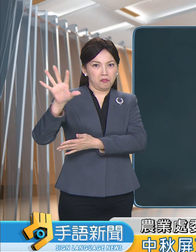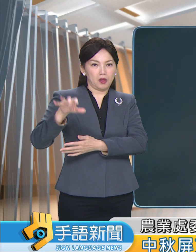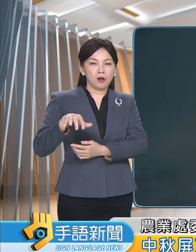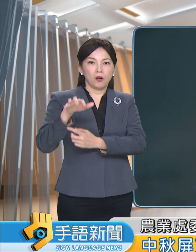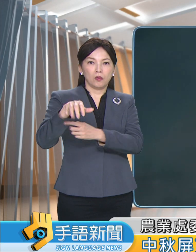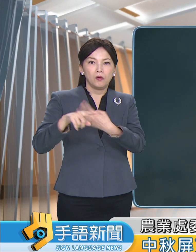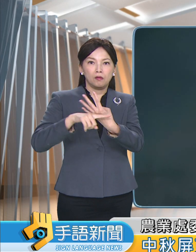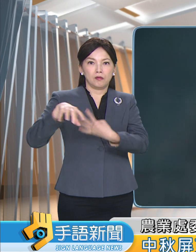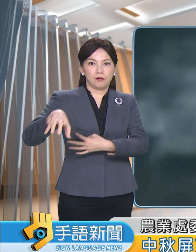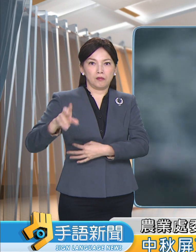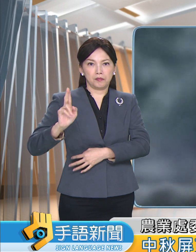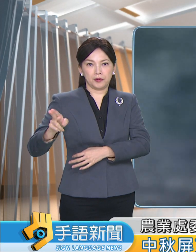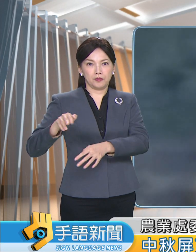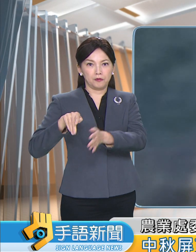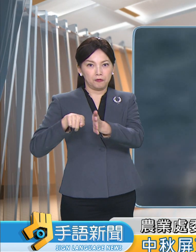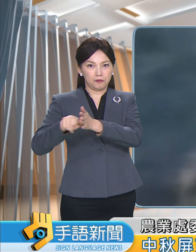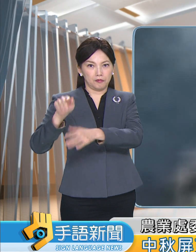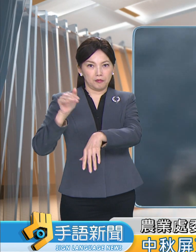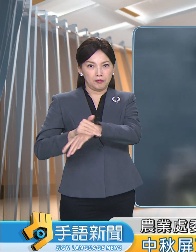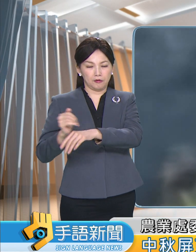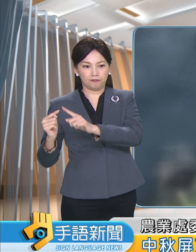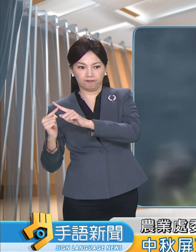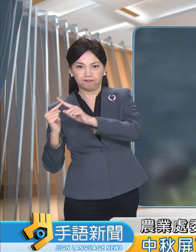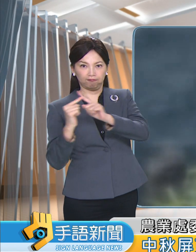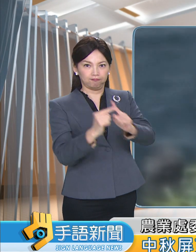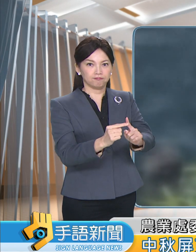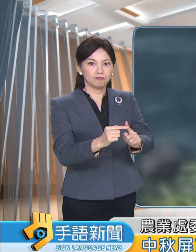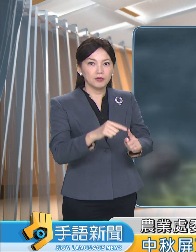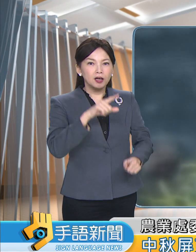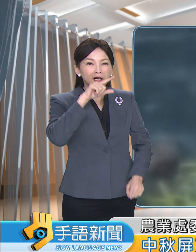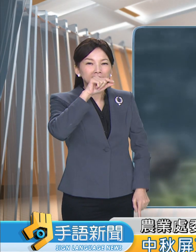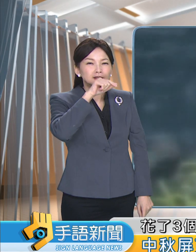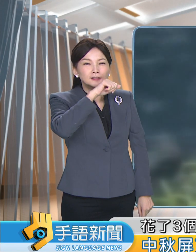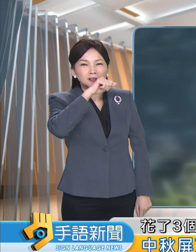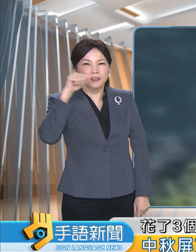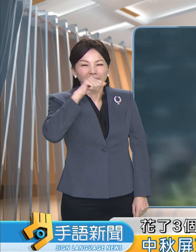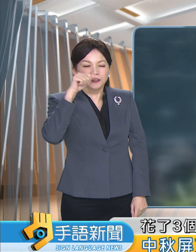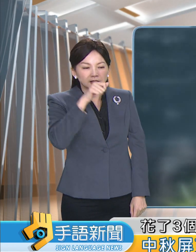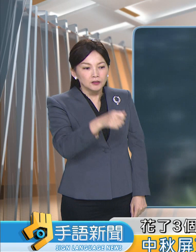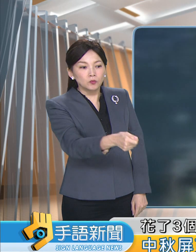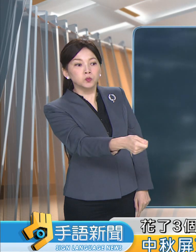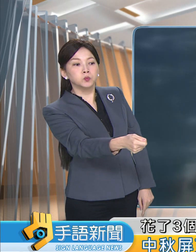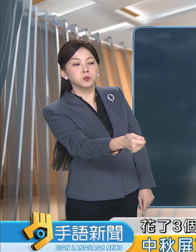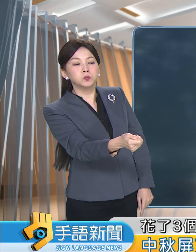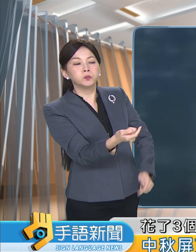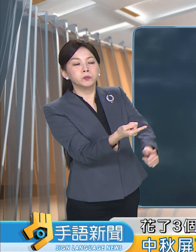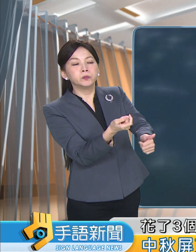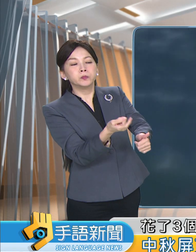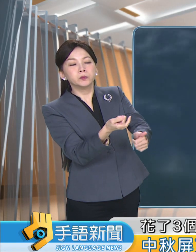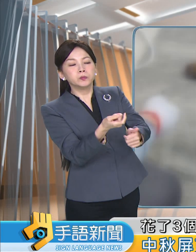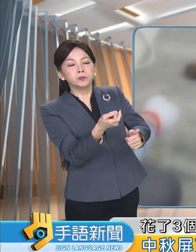商，以鸡腿引诱鳄鱼，花了3个小时才成功捕获。